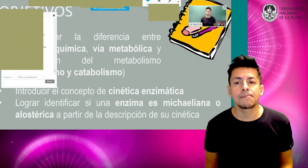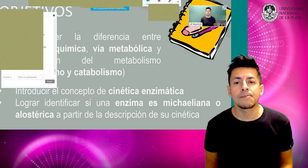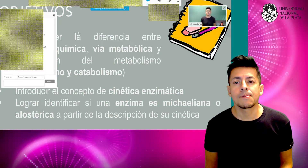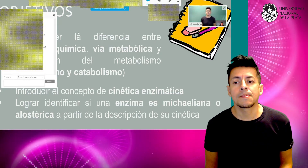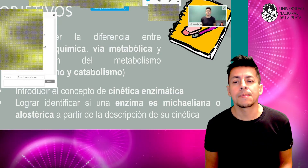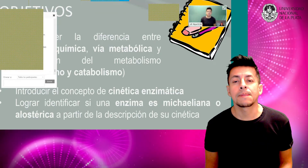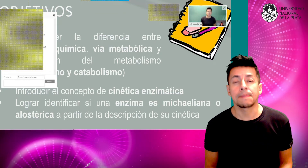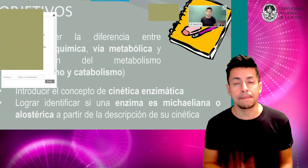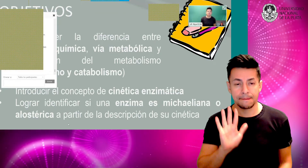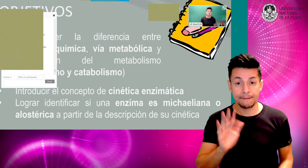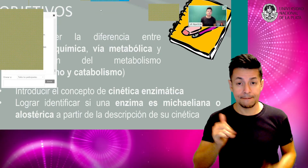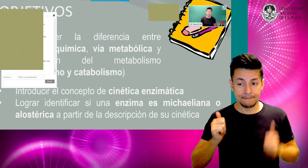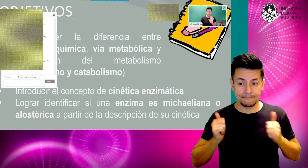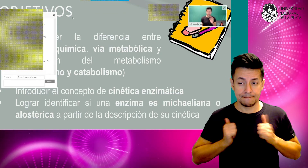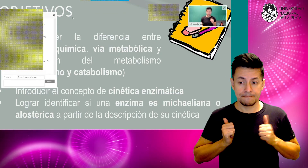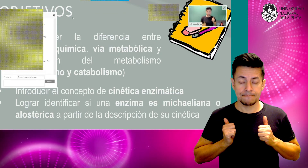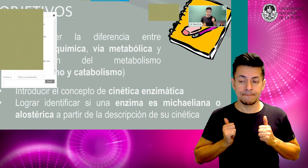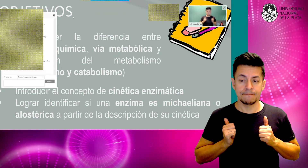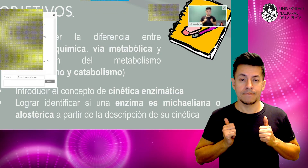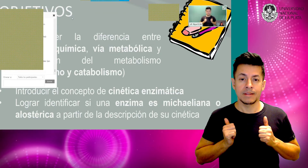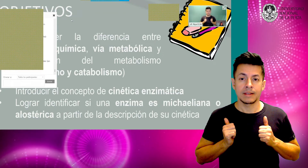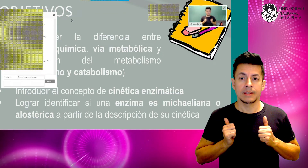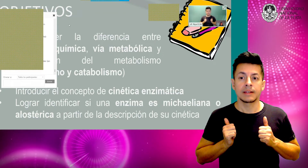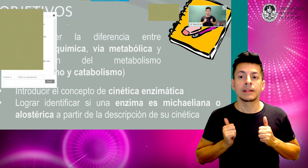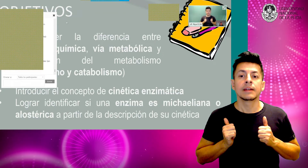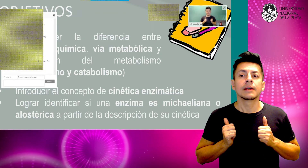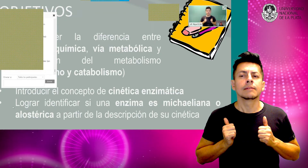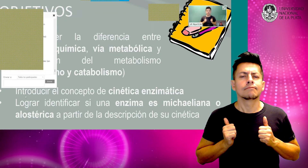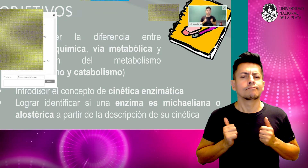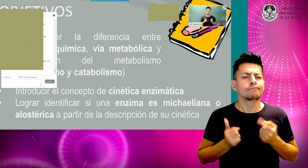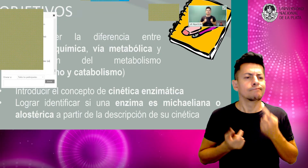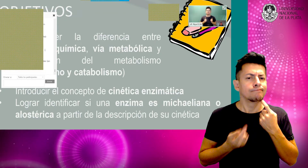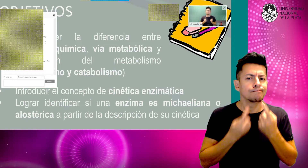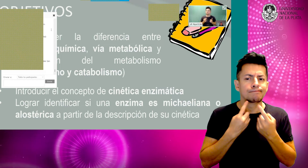Espérenme que voy a hacer un sondeo.